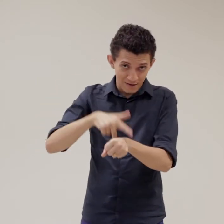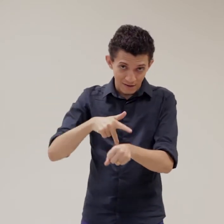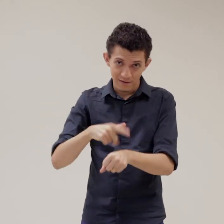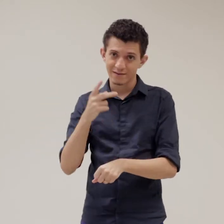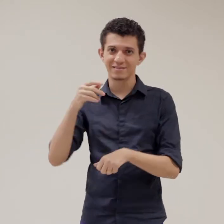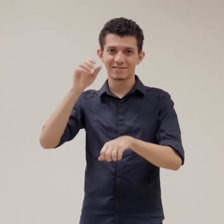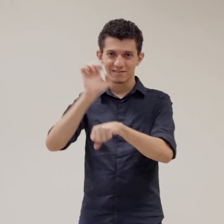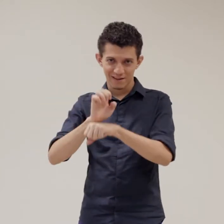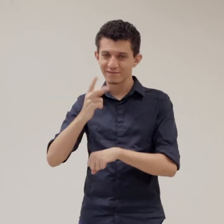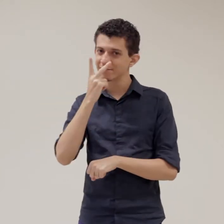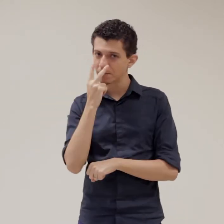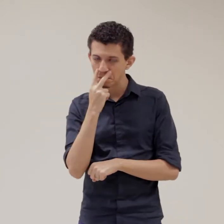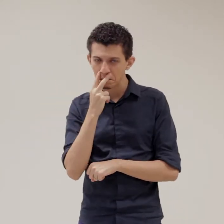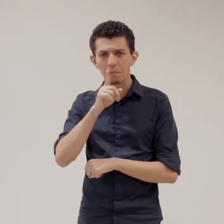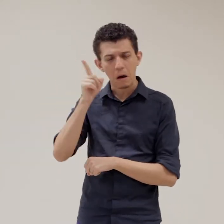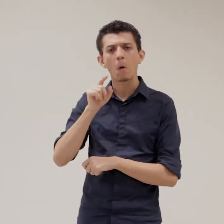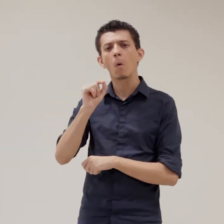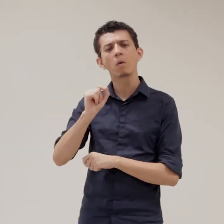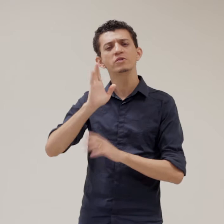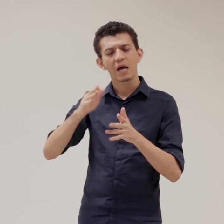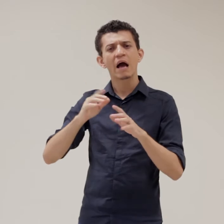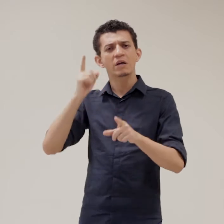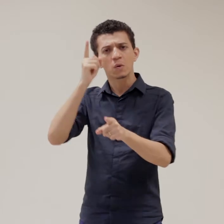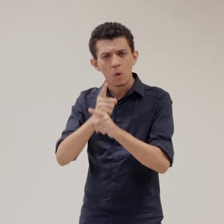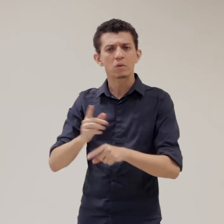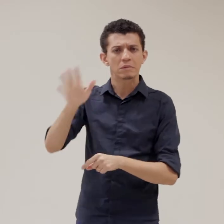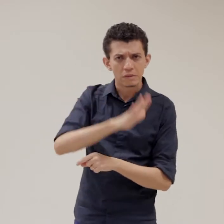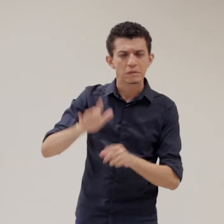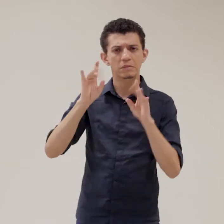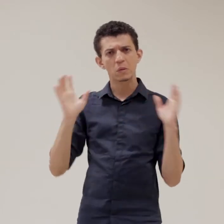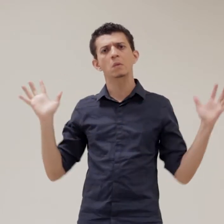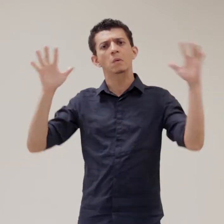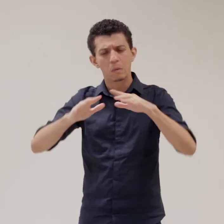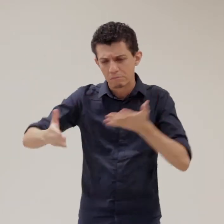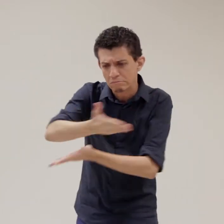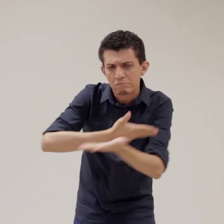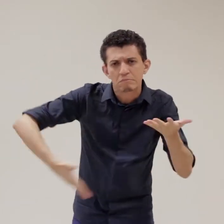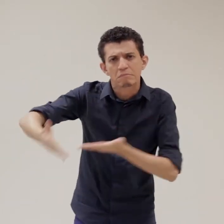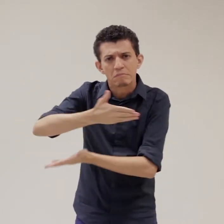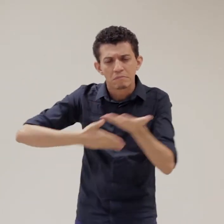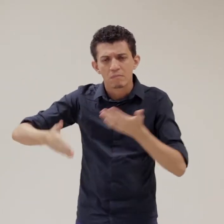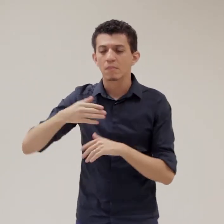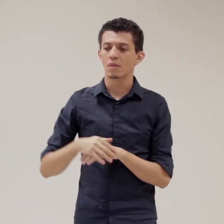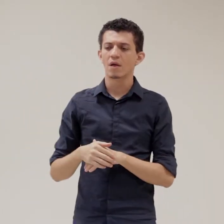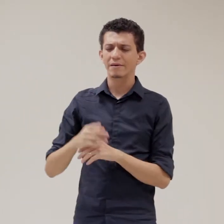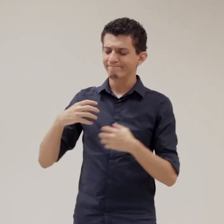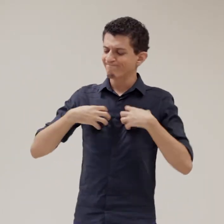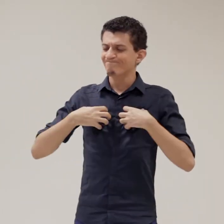deficientes auditivos. Naquela altura, já estava totalmente envolvido. Quando voltei, organizei um encontro no Ceará